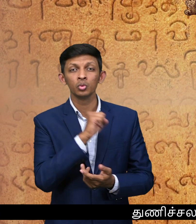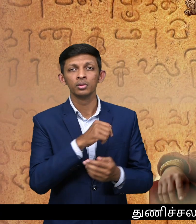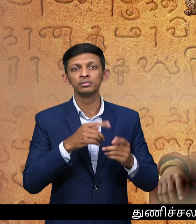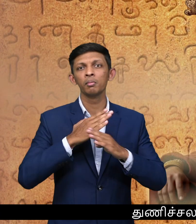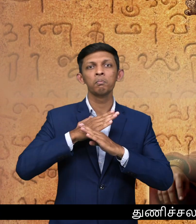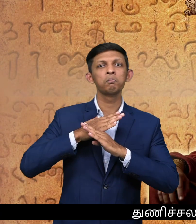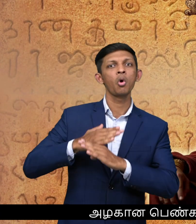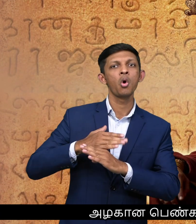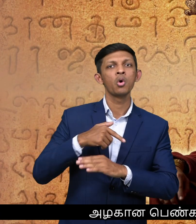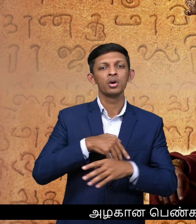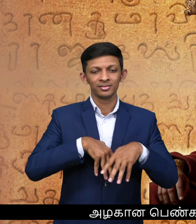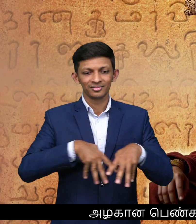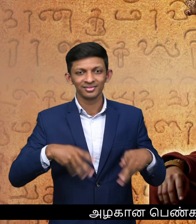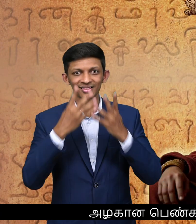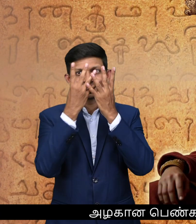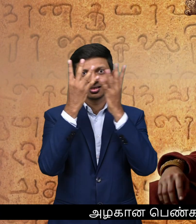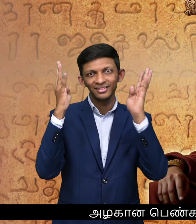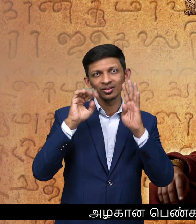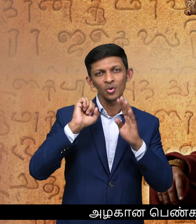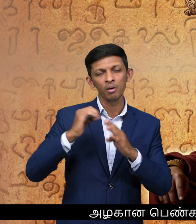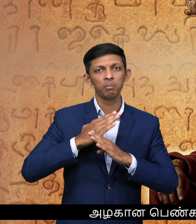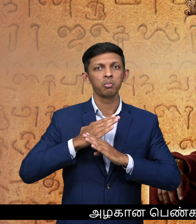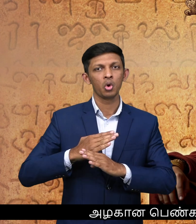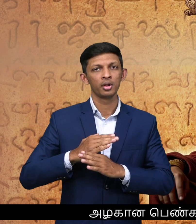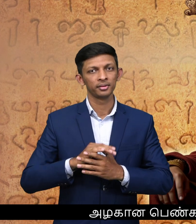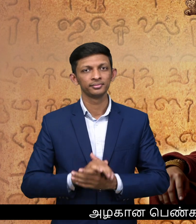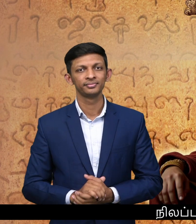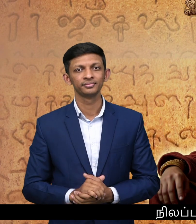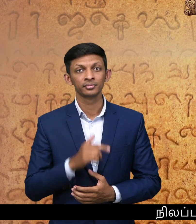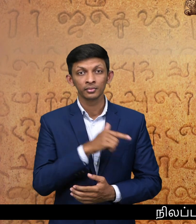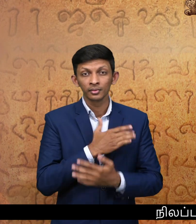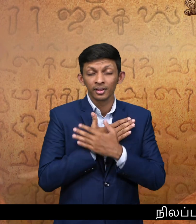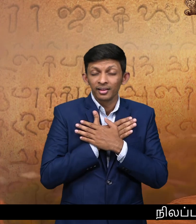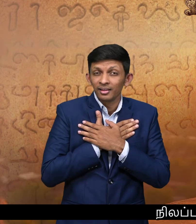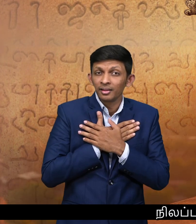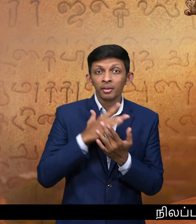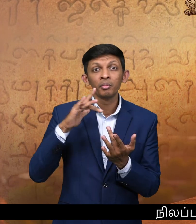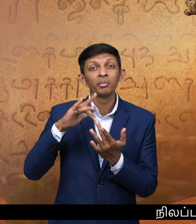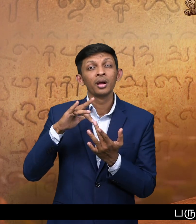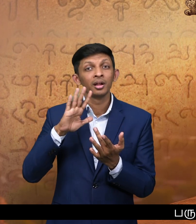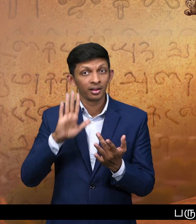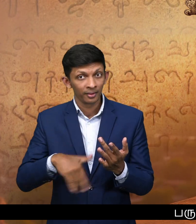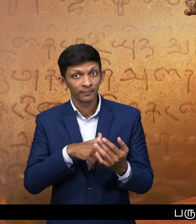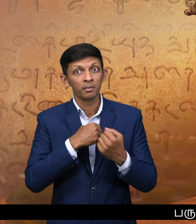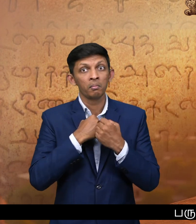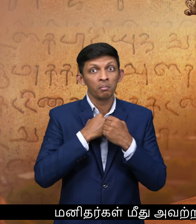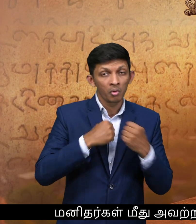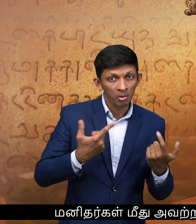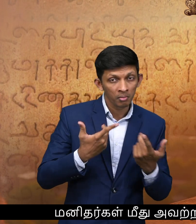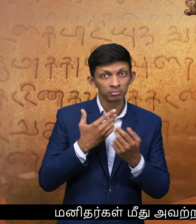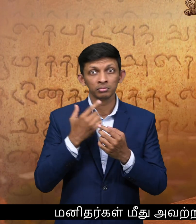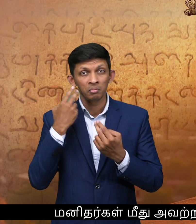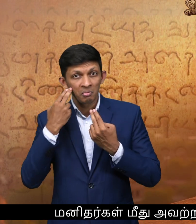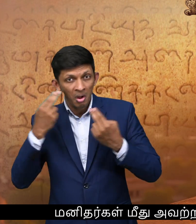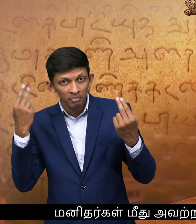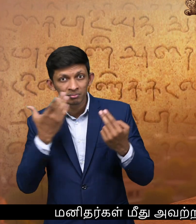துணிச்சலான தலைவன் மற்றும் அழகான பெண்களுக்கு இடையேயான காதல், நிலப்பிரபுக்களின் அழகு, பருவங்கள் மற்றும்